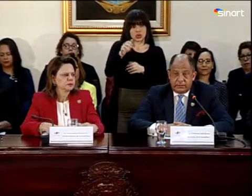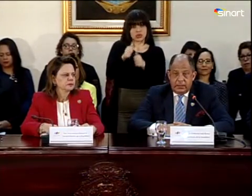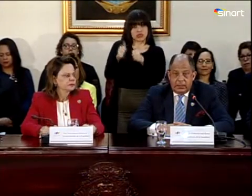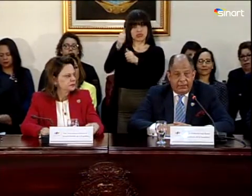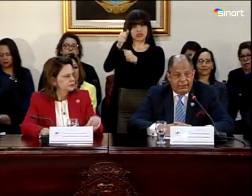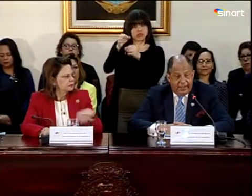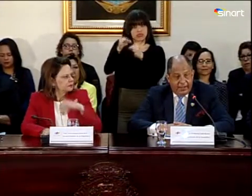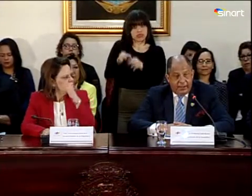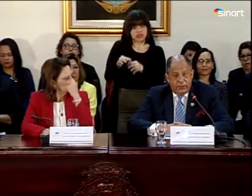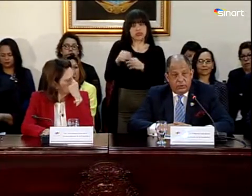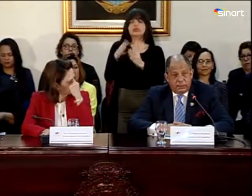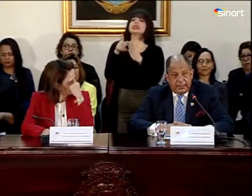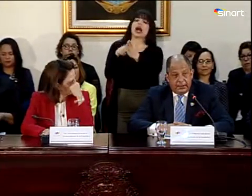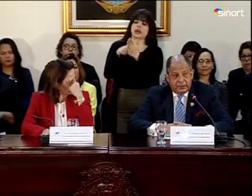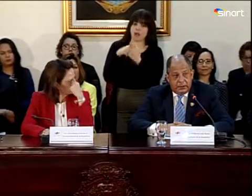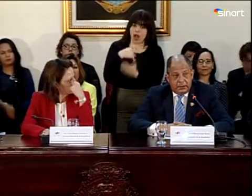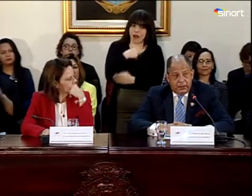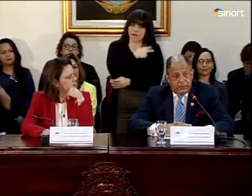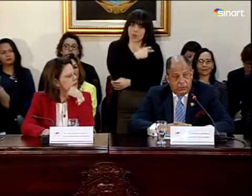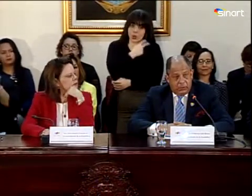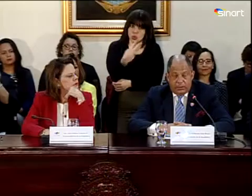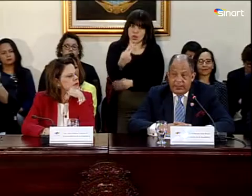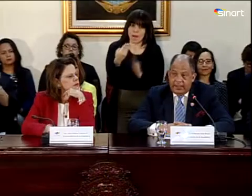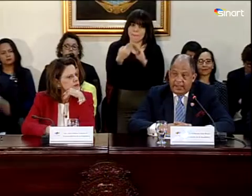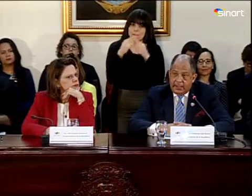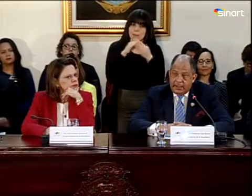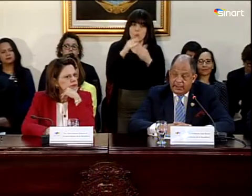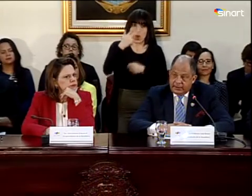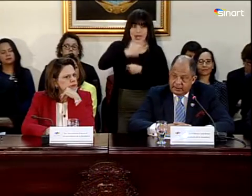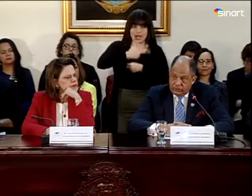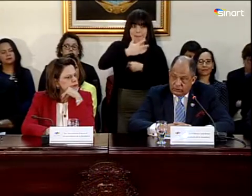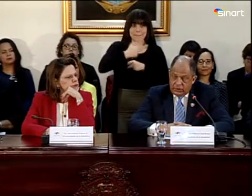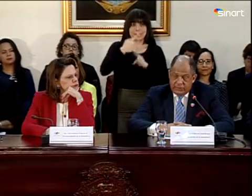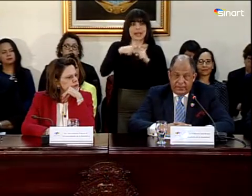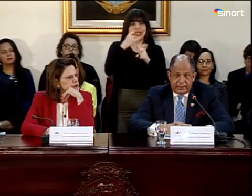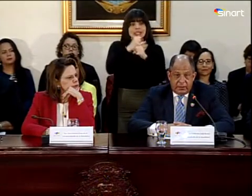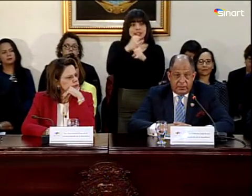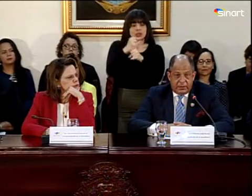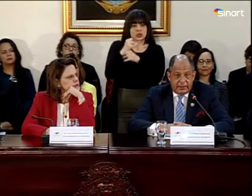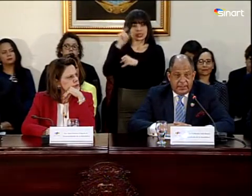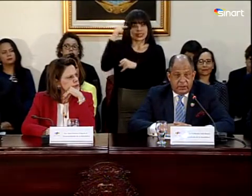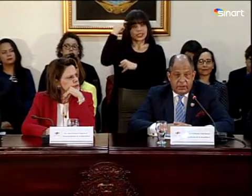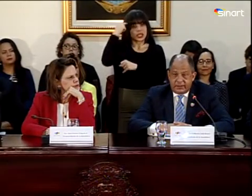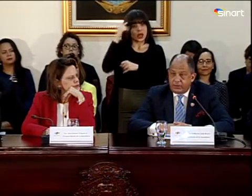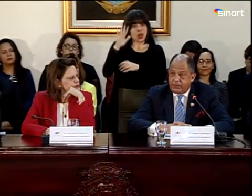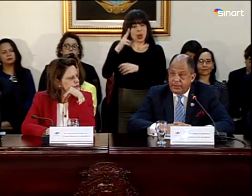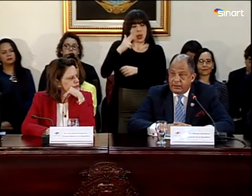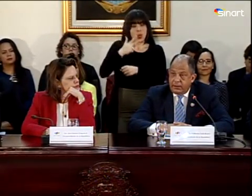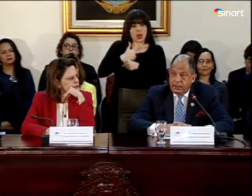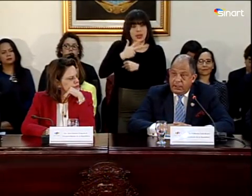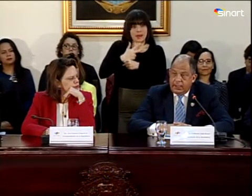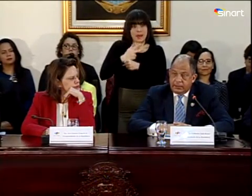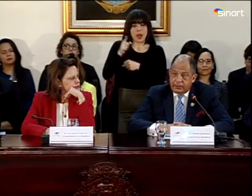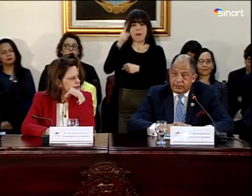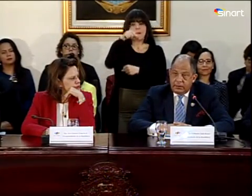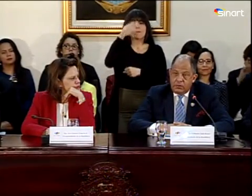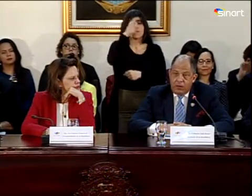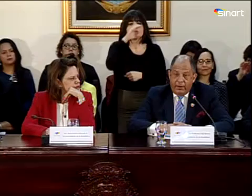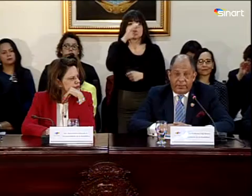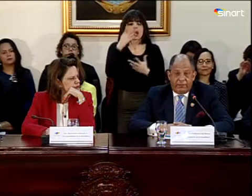instancias refleja la voluntad del pueblo de Guatemala y de las instituciones del Estado guatemalteco de hacer cumplir